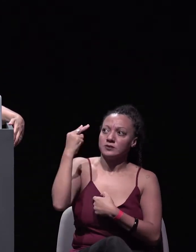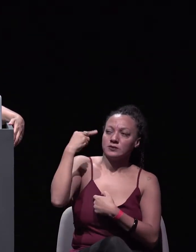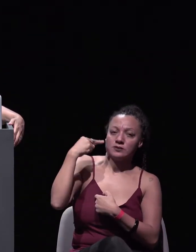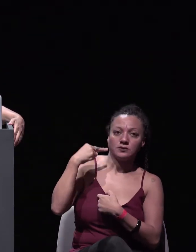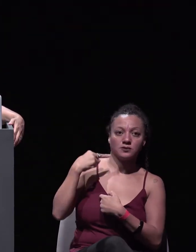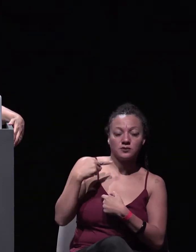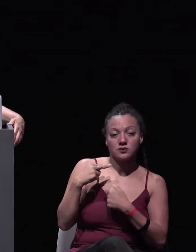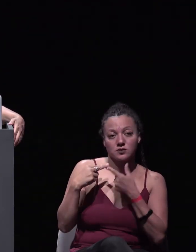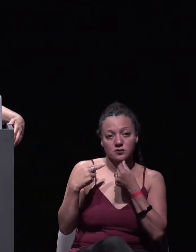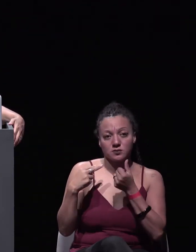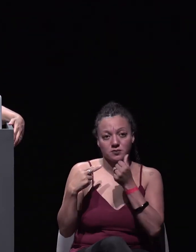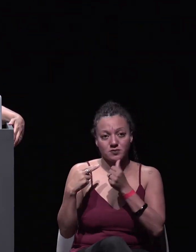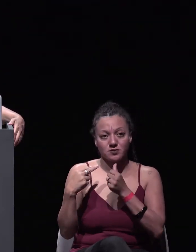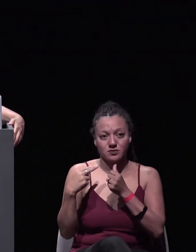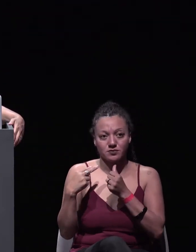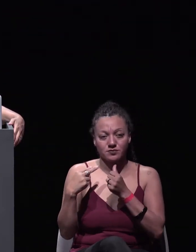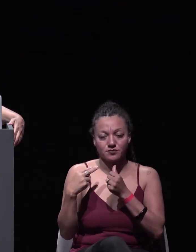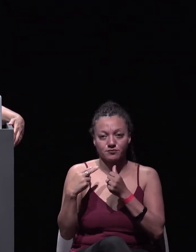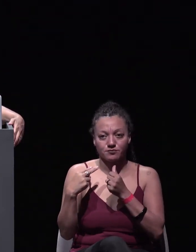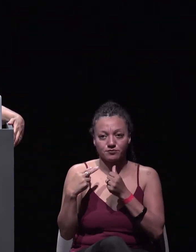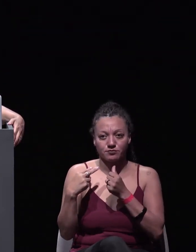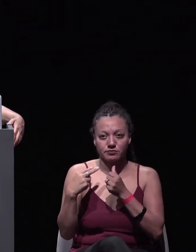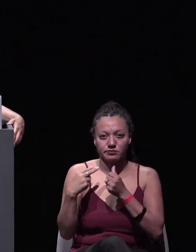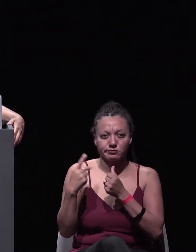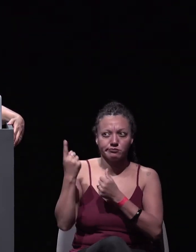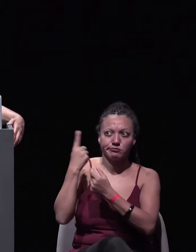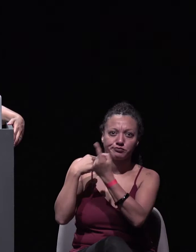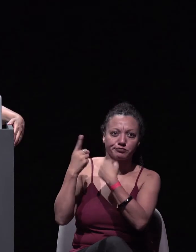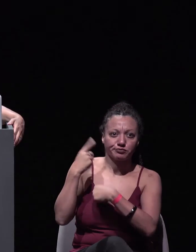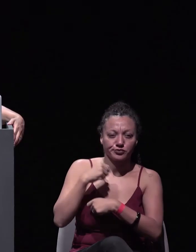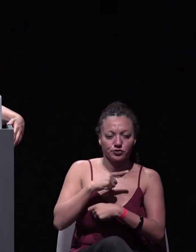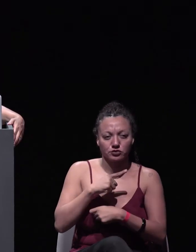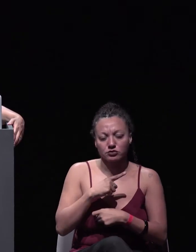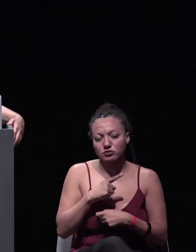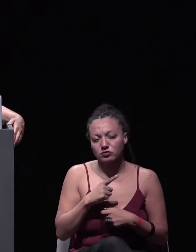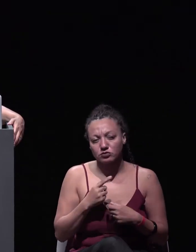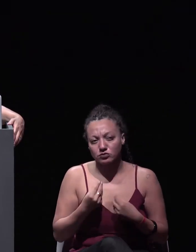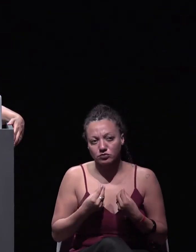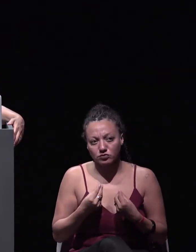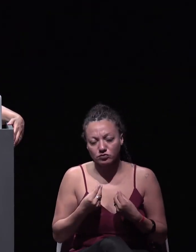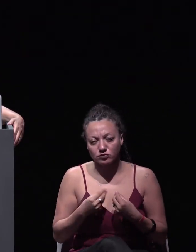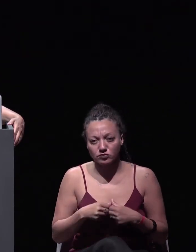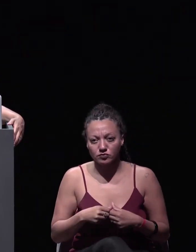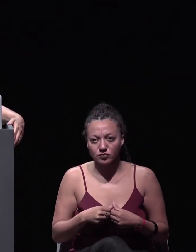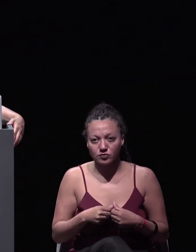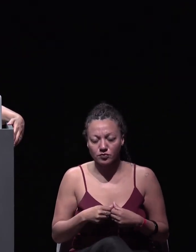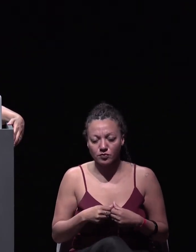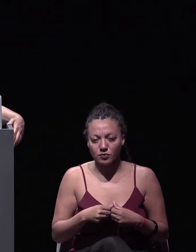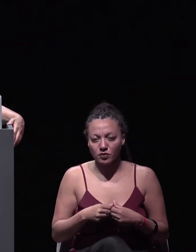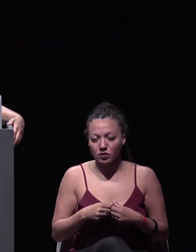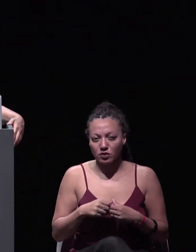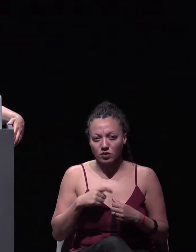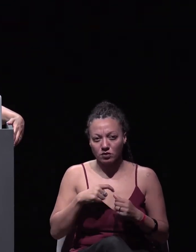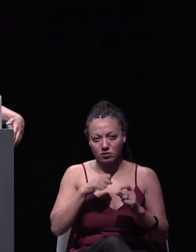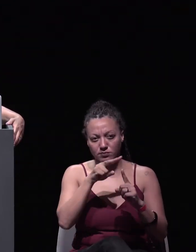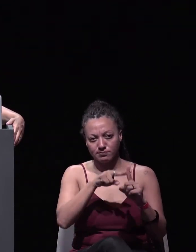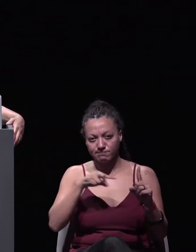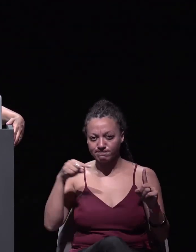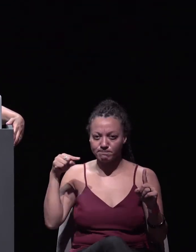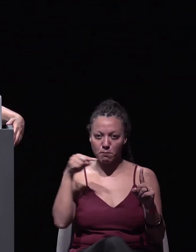e as mulheres de seus relacionamentos, onde surge esse estereótipo